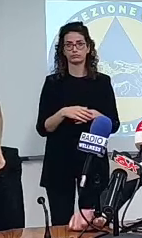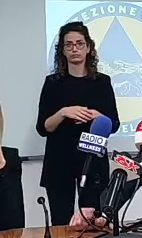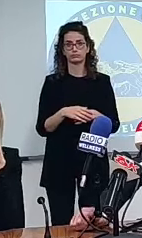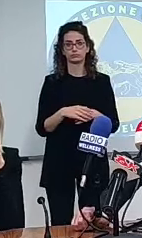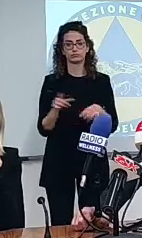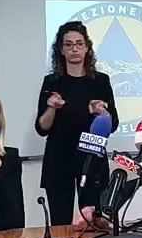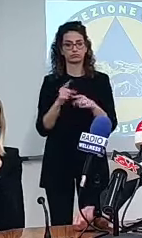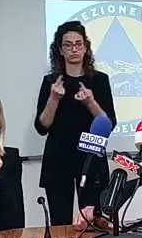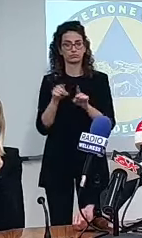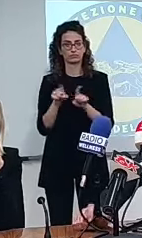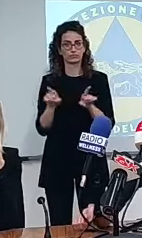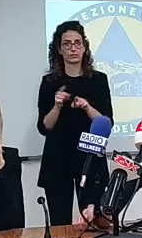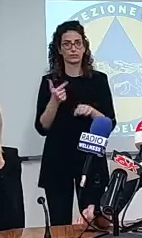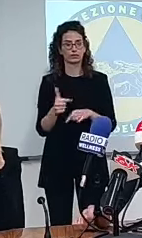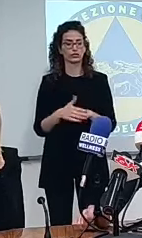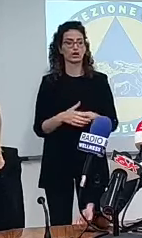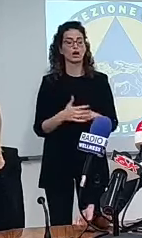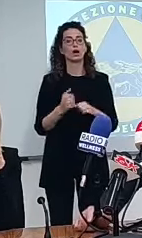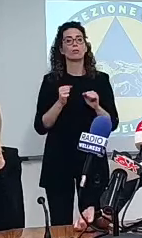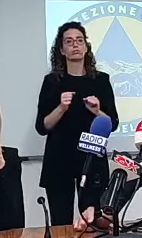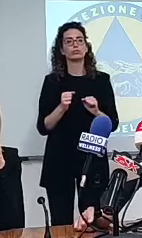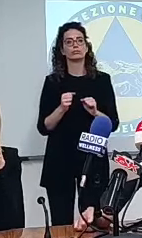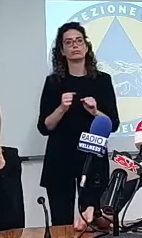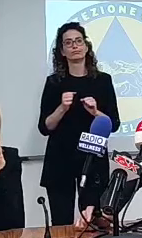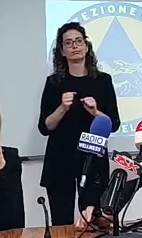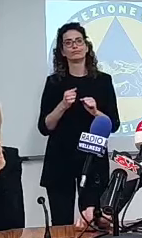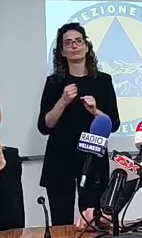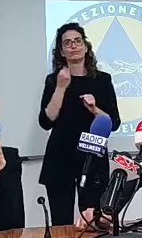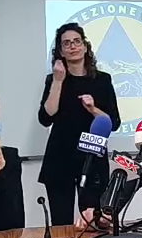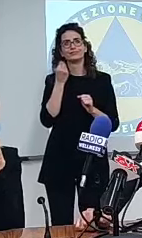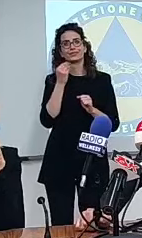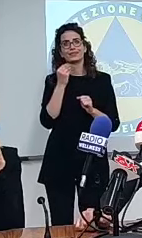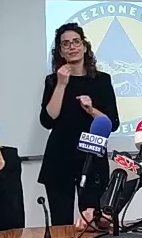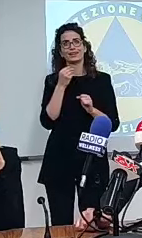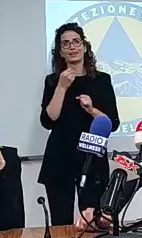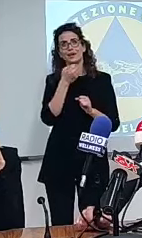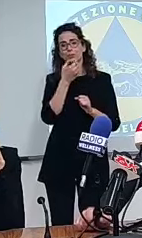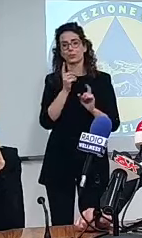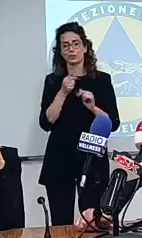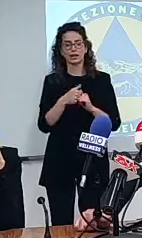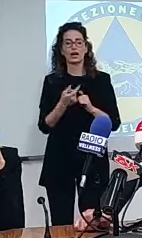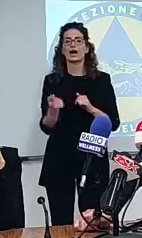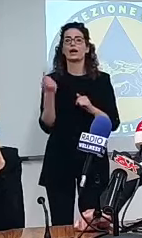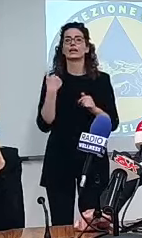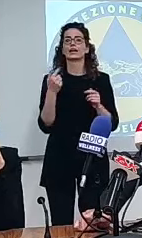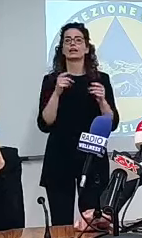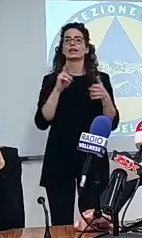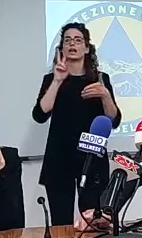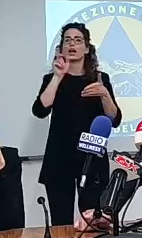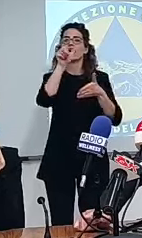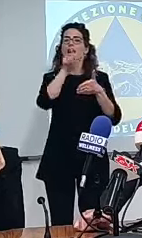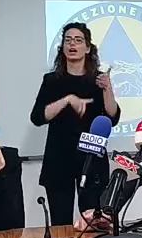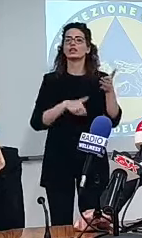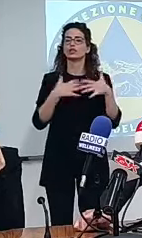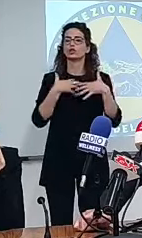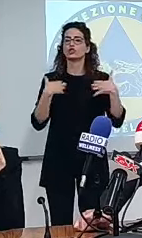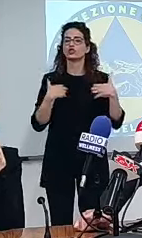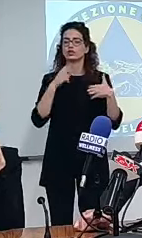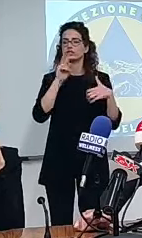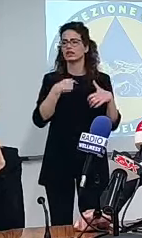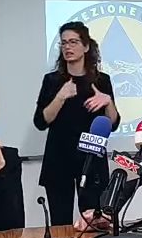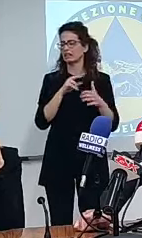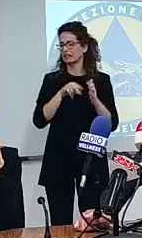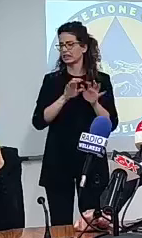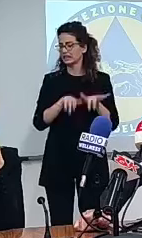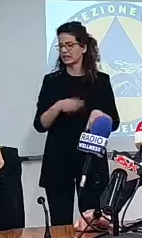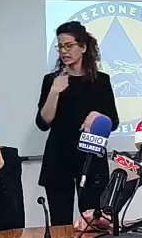casi come questo. Peraltro, se può rincorarvi, ieri ho letto un articolo scientifico, non mi ricordo più chi l'ha scritto,